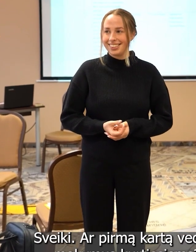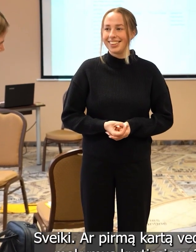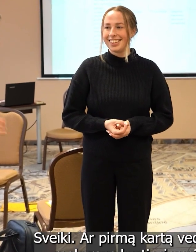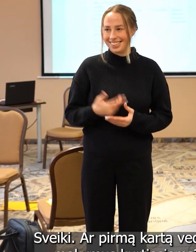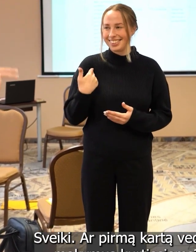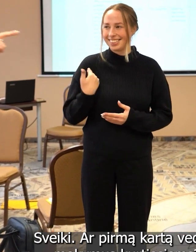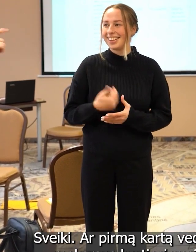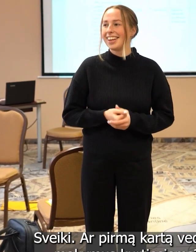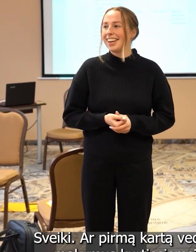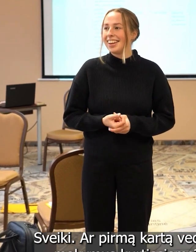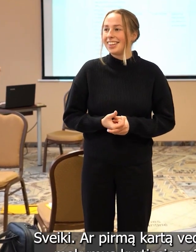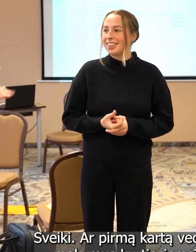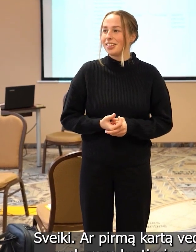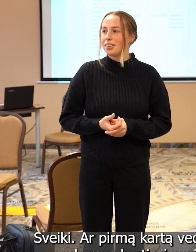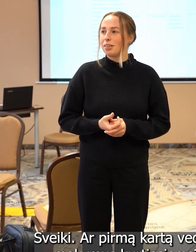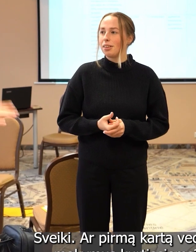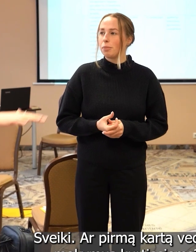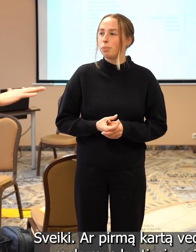Sveiki. Sveiki.